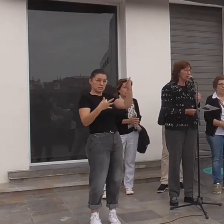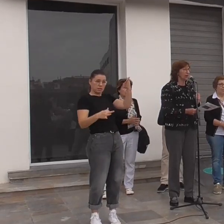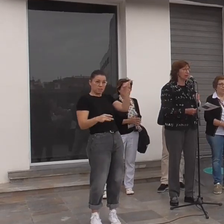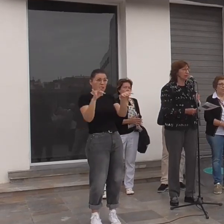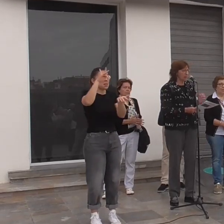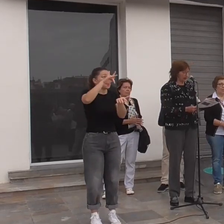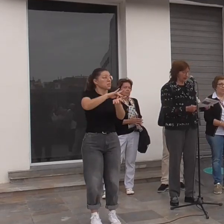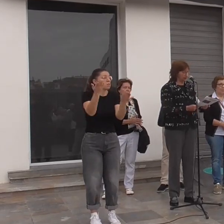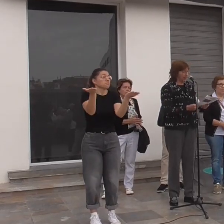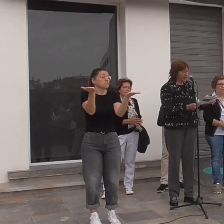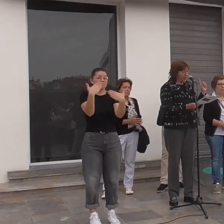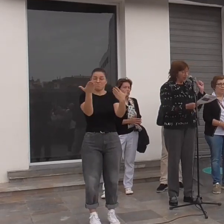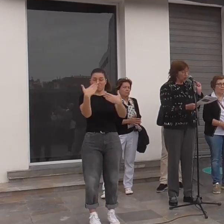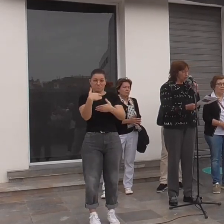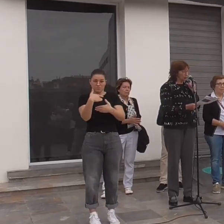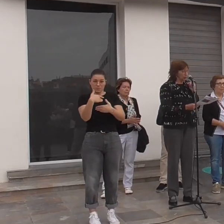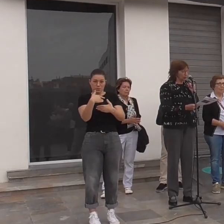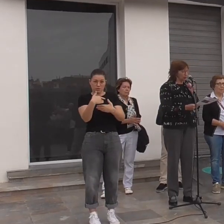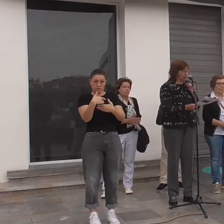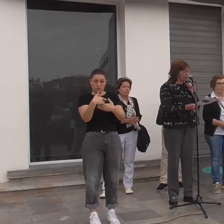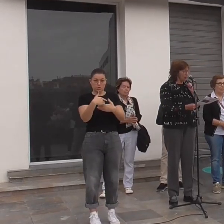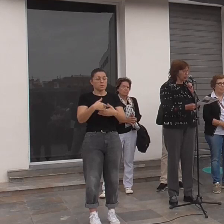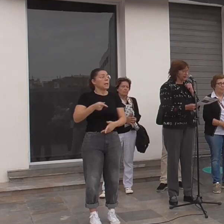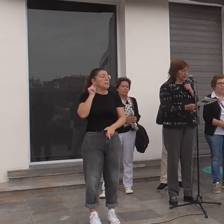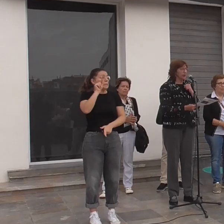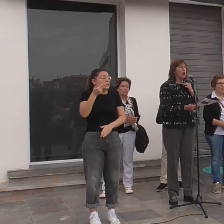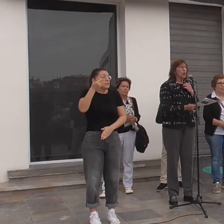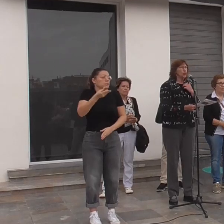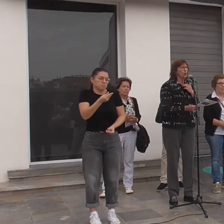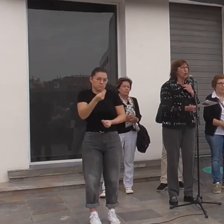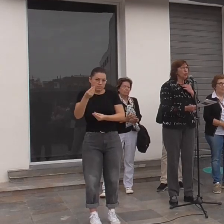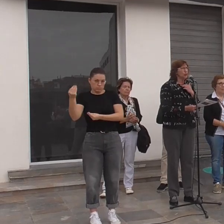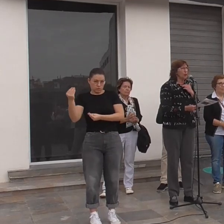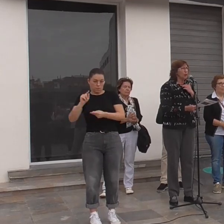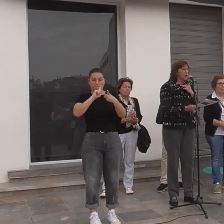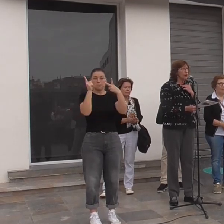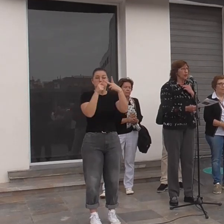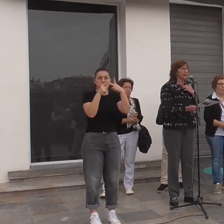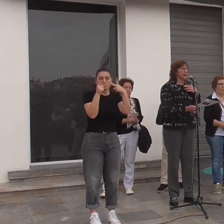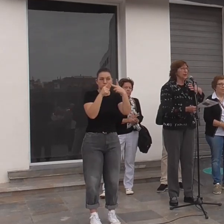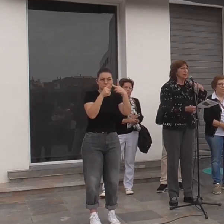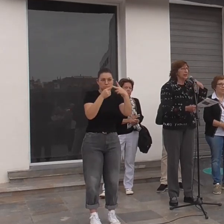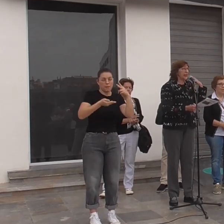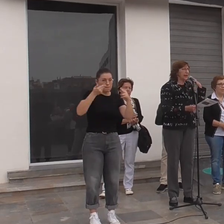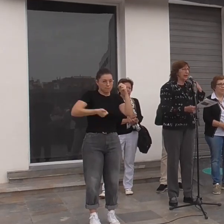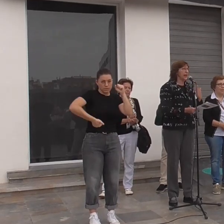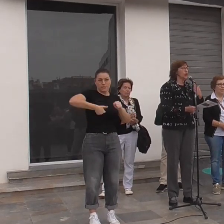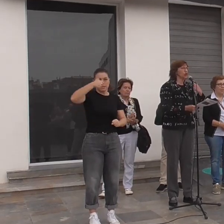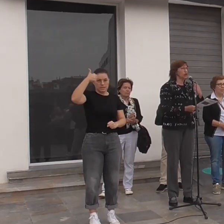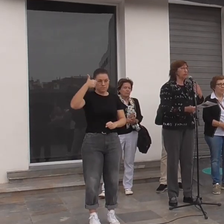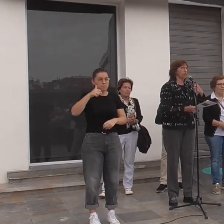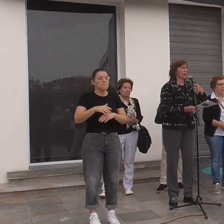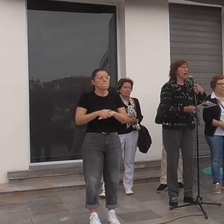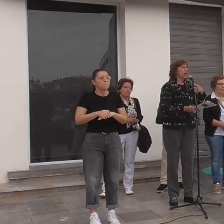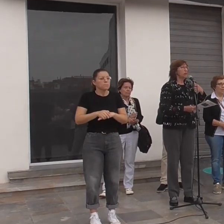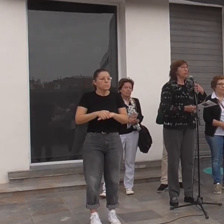No están en la lista de espera. Eso es un punto muy importante. Un segundo punto muy importante, que